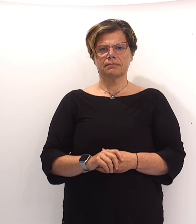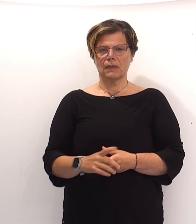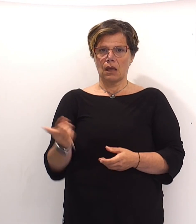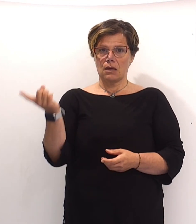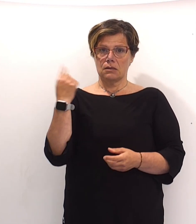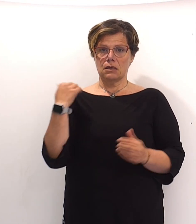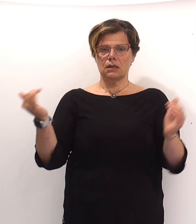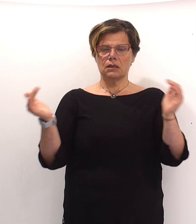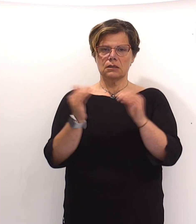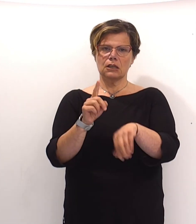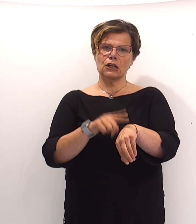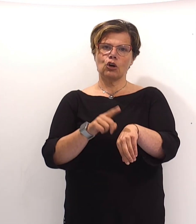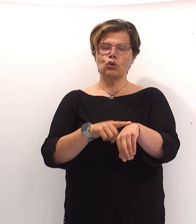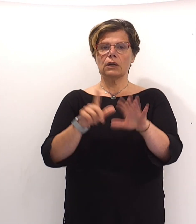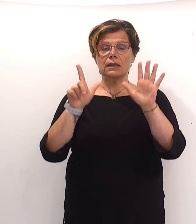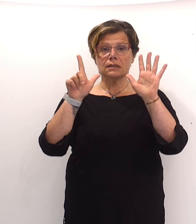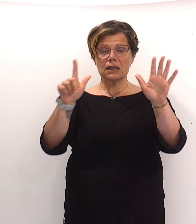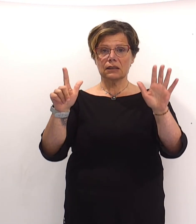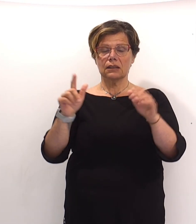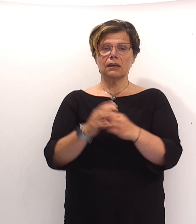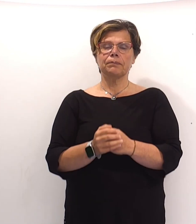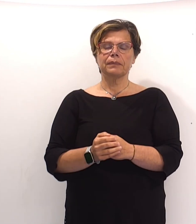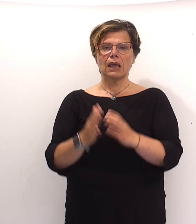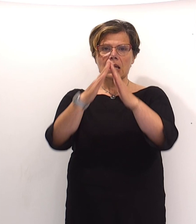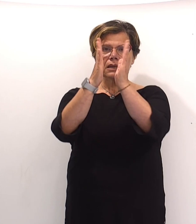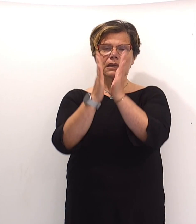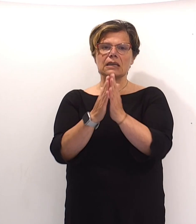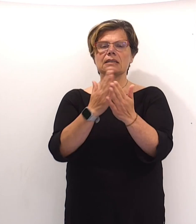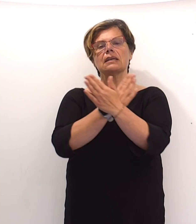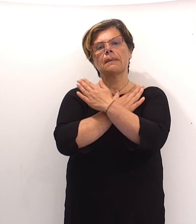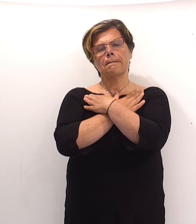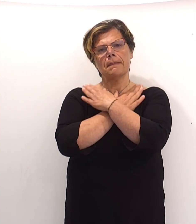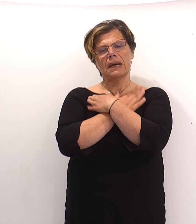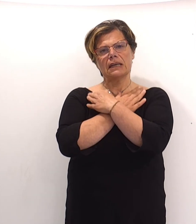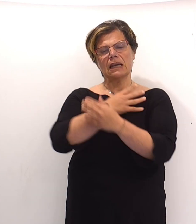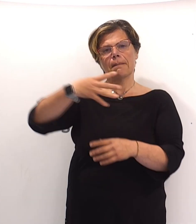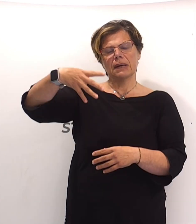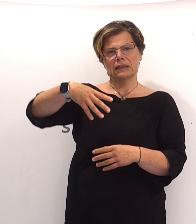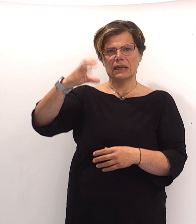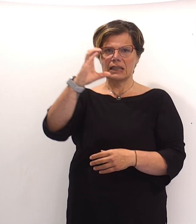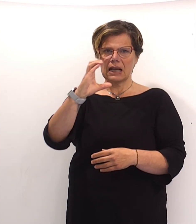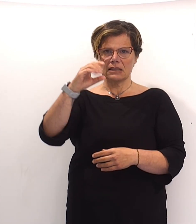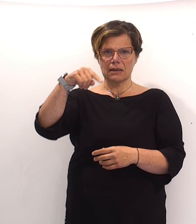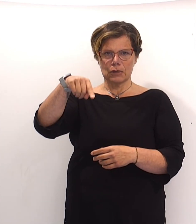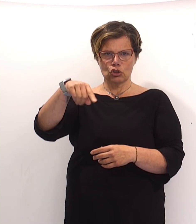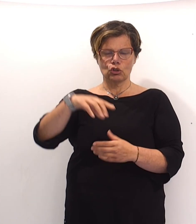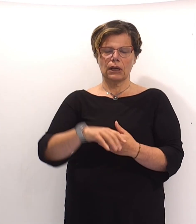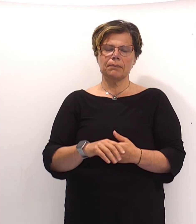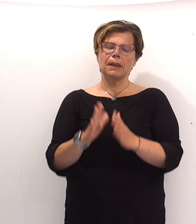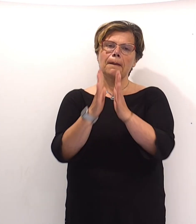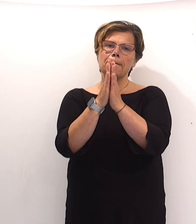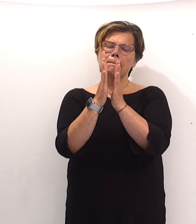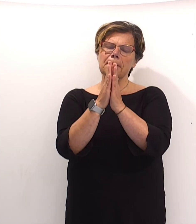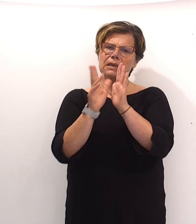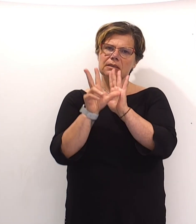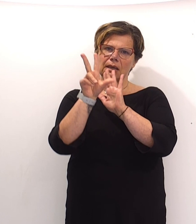Ieri sera alle 19 presso la chiesa di Santa Maria Maddalena a Casamicciola è stata celebrata